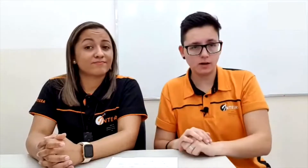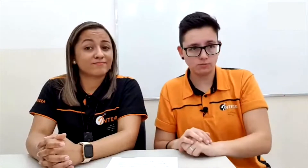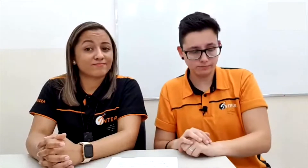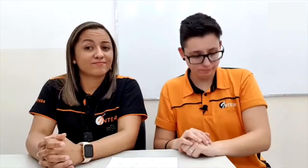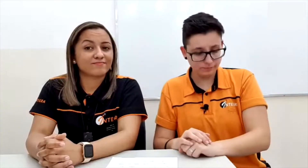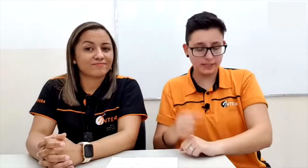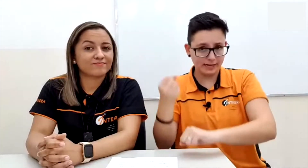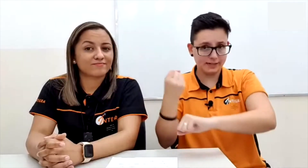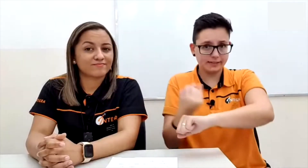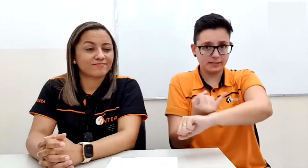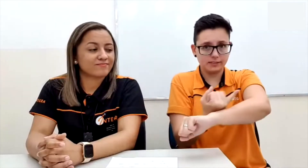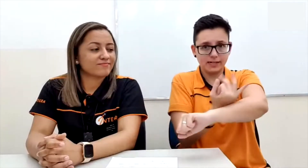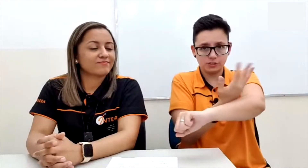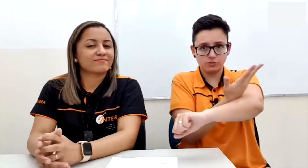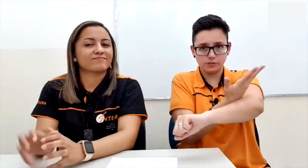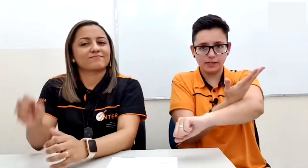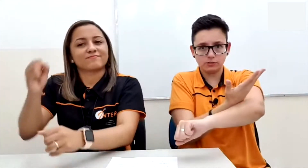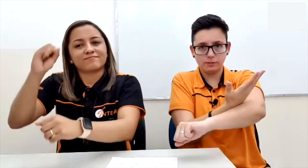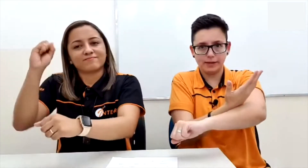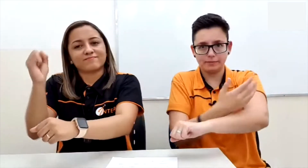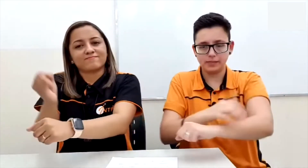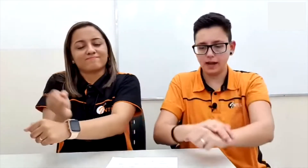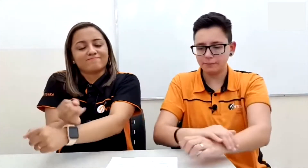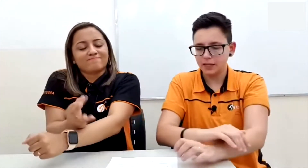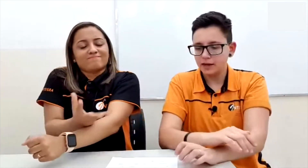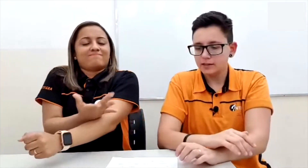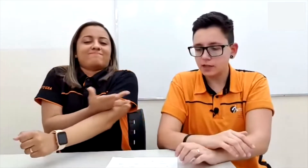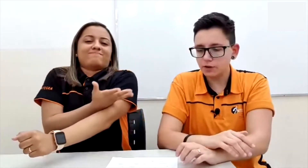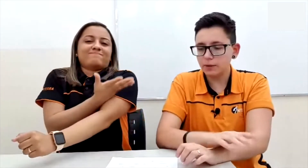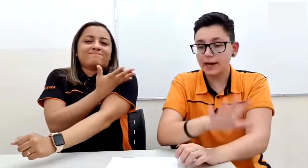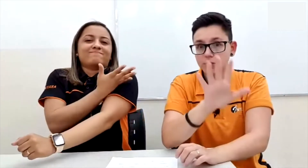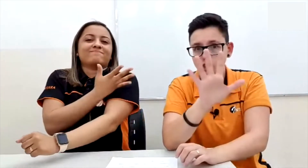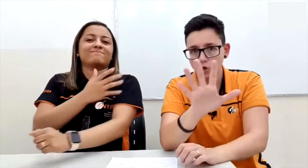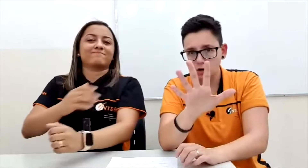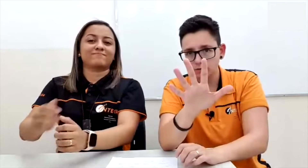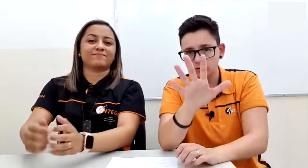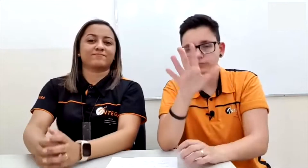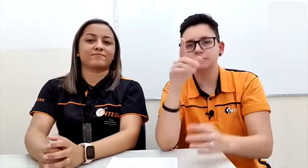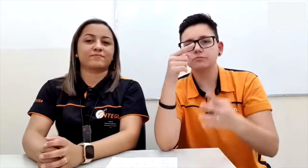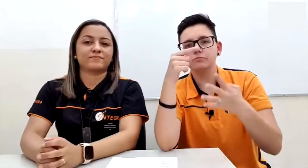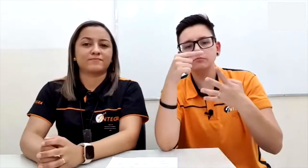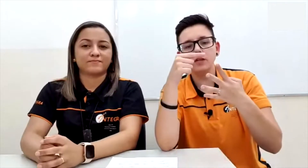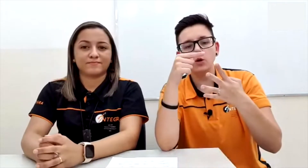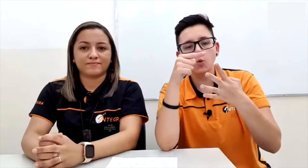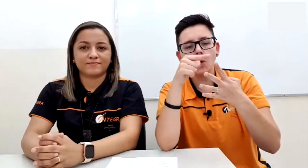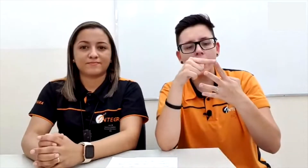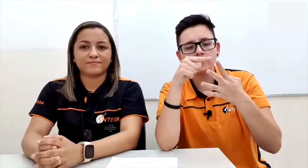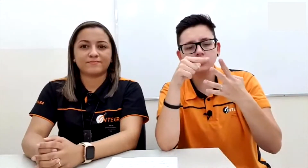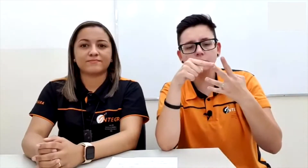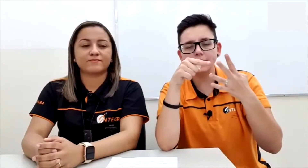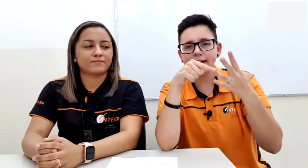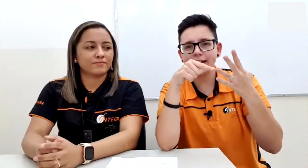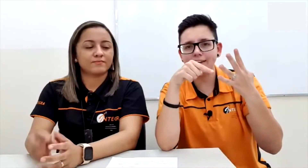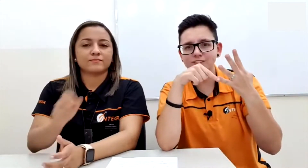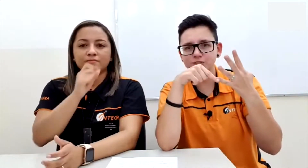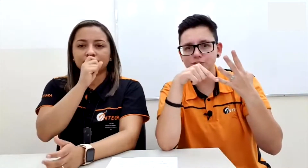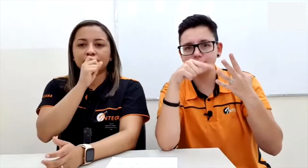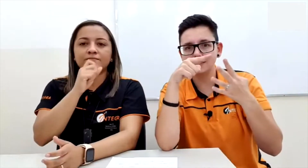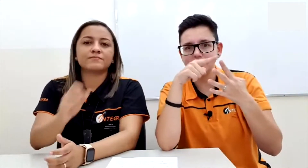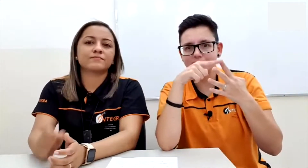facial e na intensidade do sinal também, tá? Então, vamos lá, de novo. 4 maneiras de você